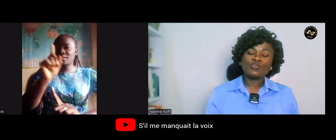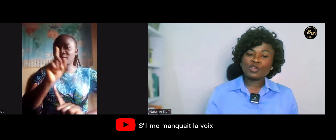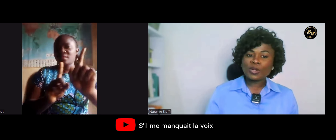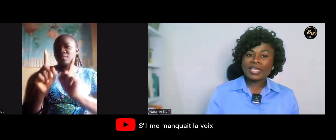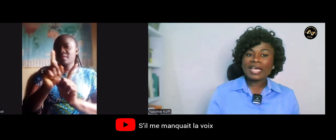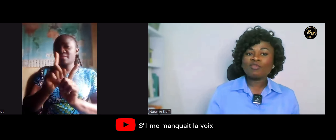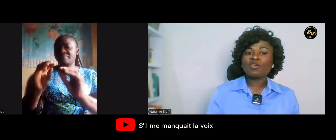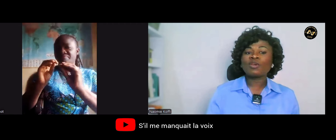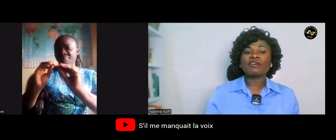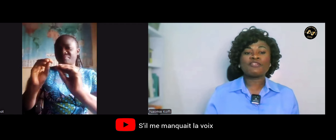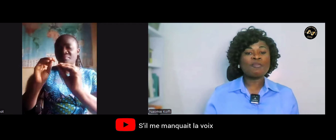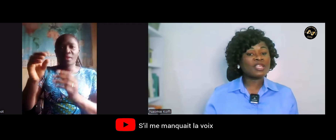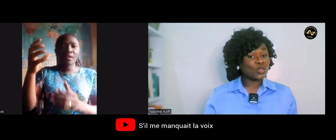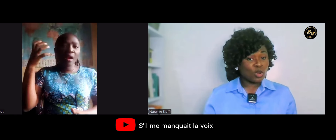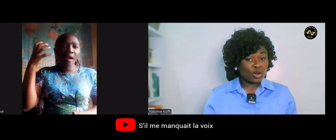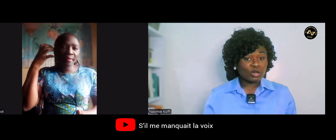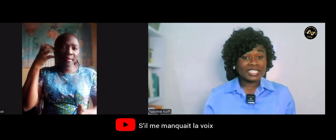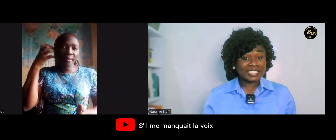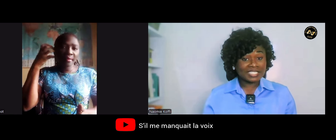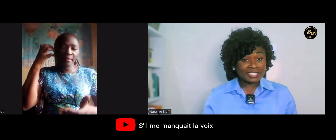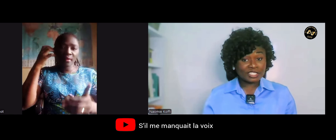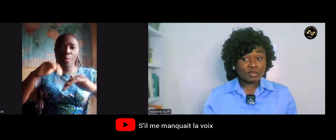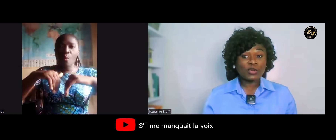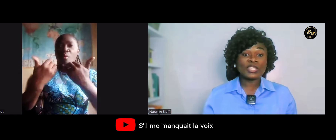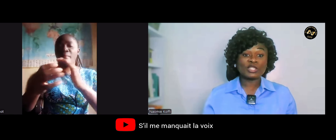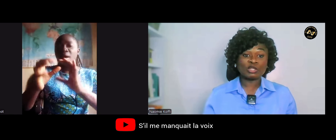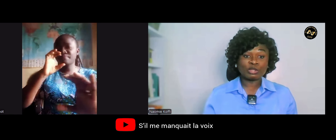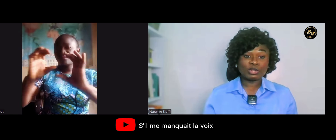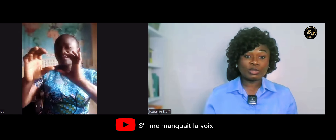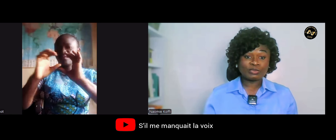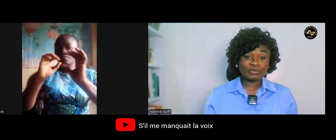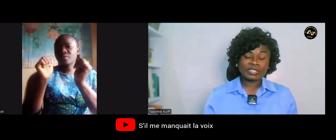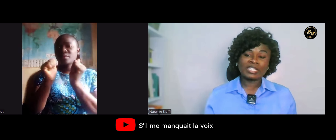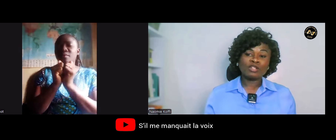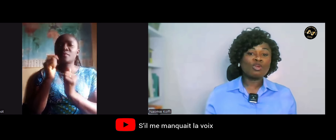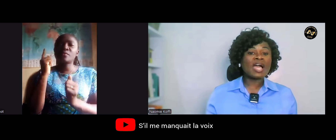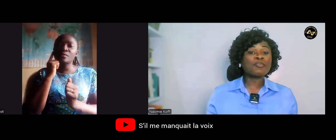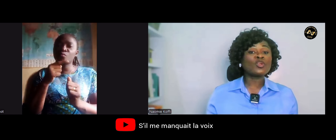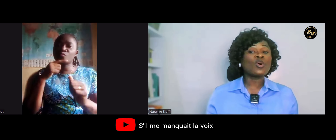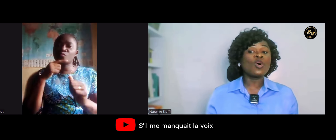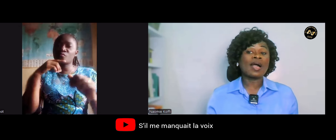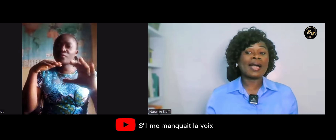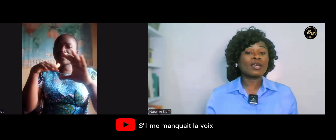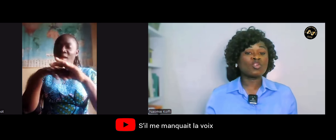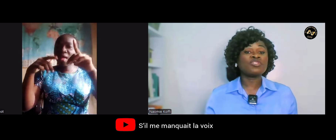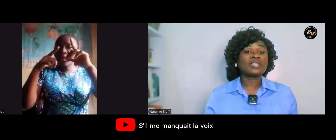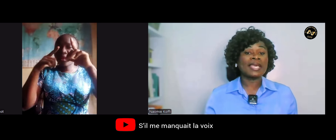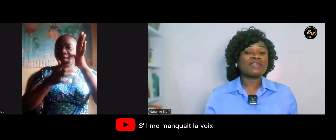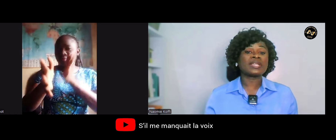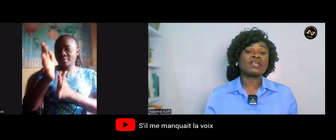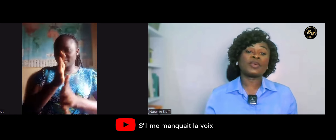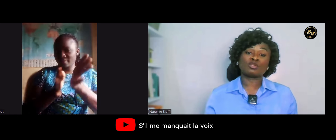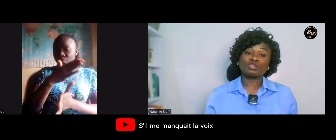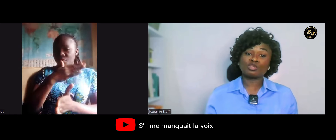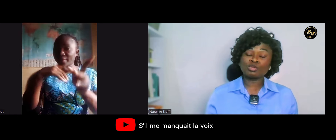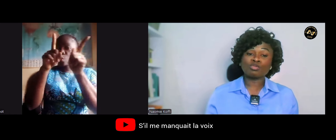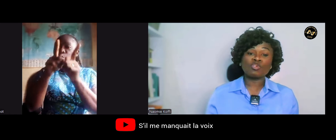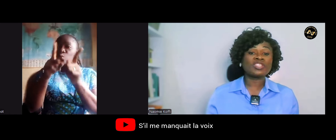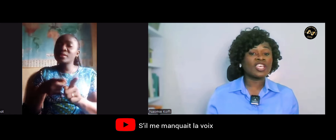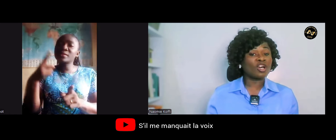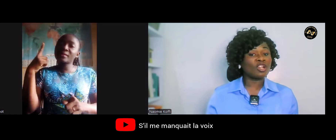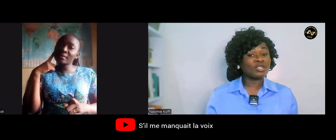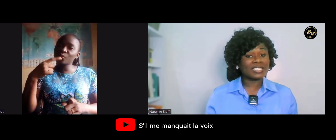Nous faisons également la formation en langue des signes pour les entendants. Nous leur apprenons à communiquer avec les personnes